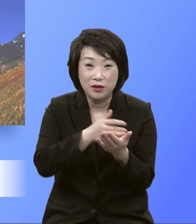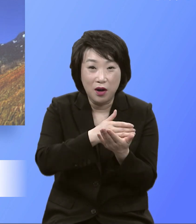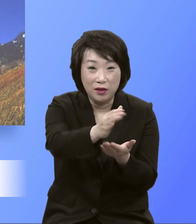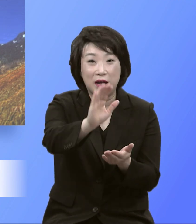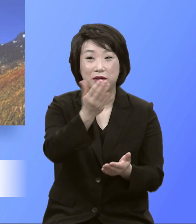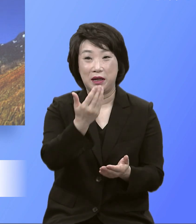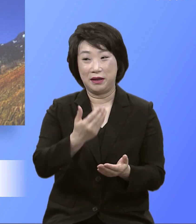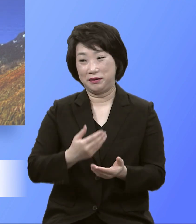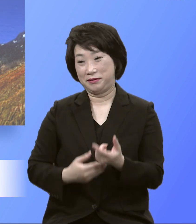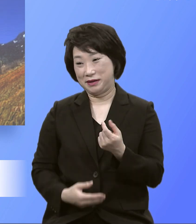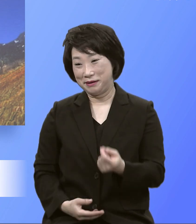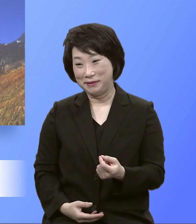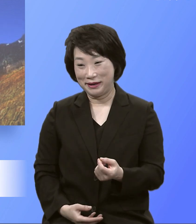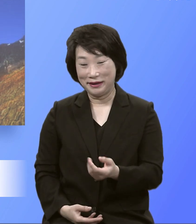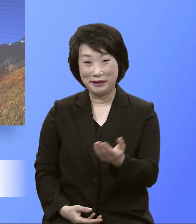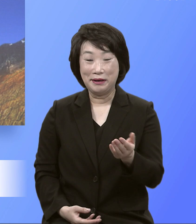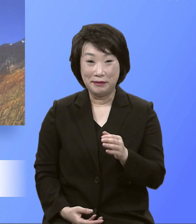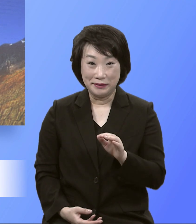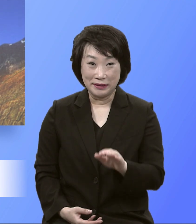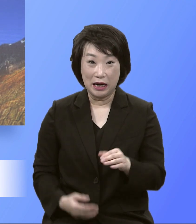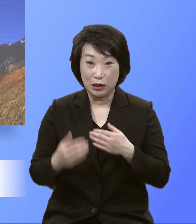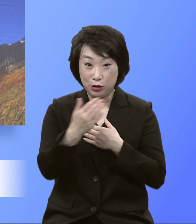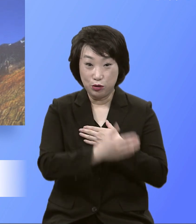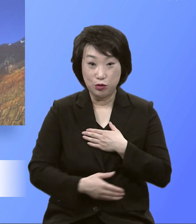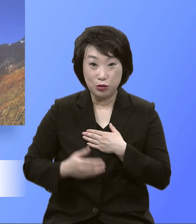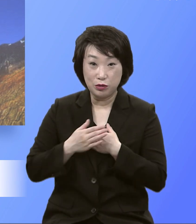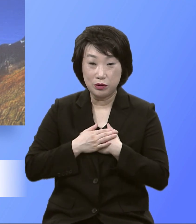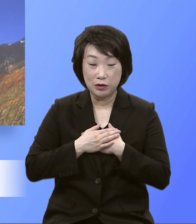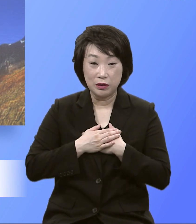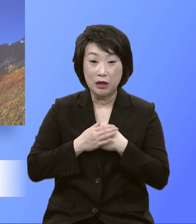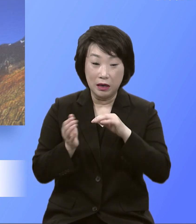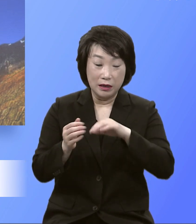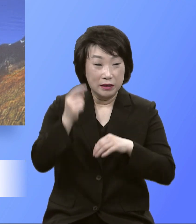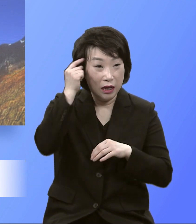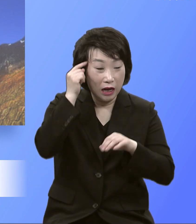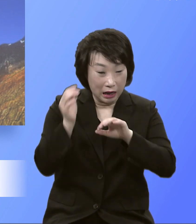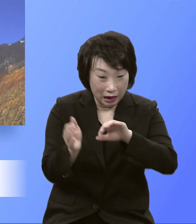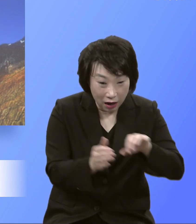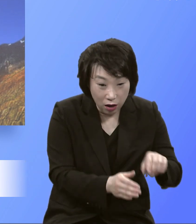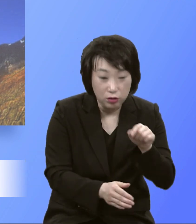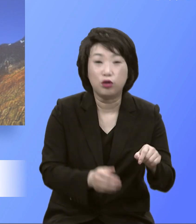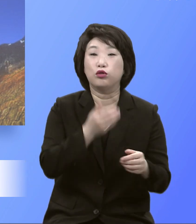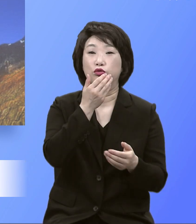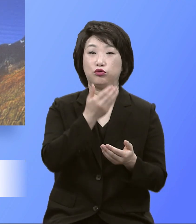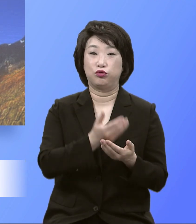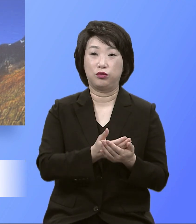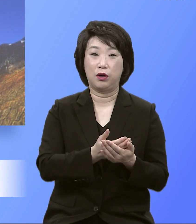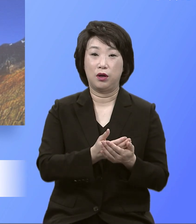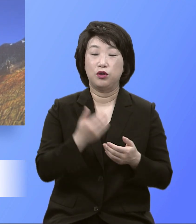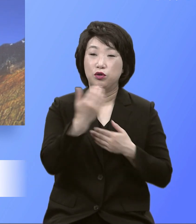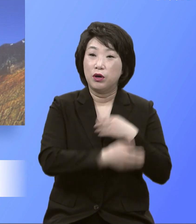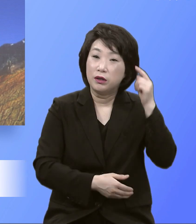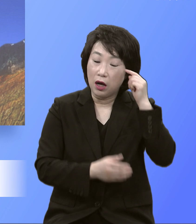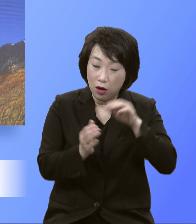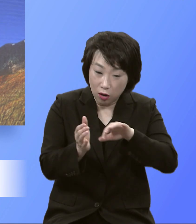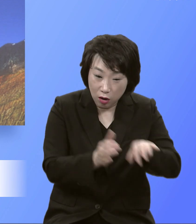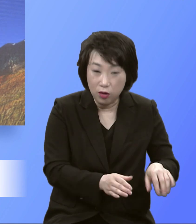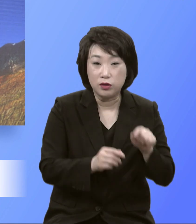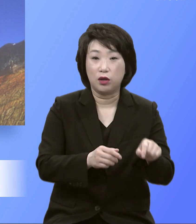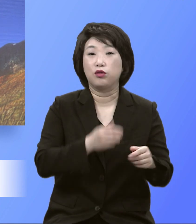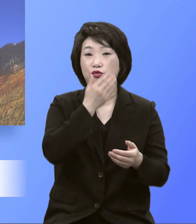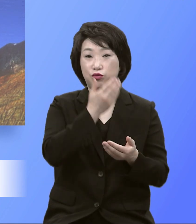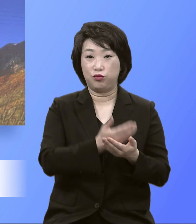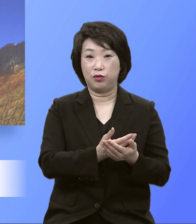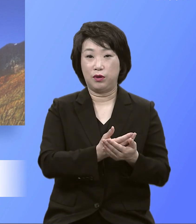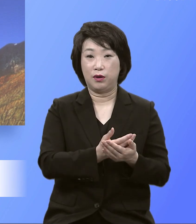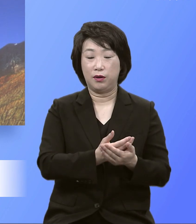것. 근데 육신을 제거하라. 얼마나 중요한 육신의 생각을 제거하라는 얘기가.